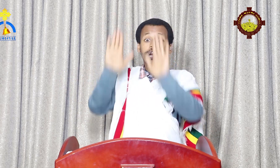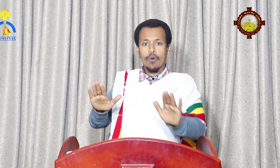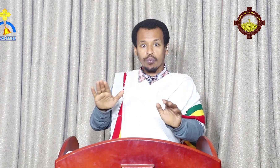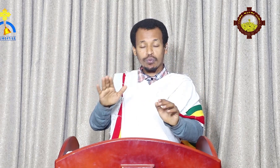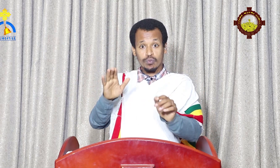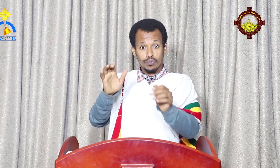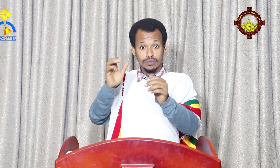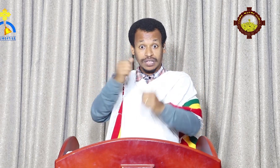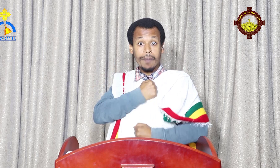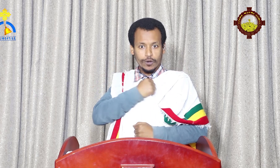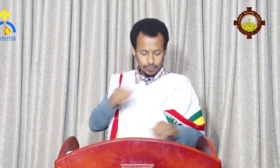ገረሙ። ጠባቂው